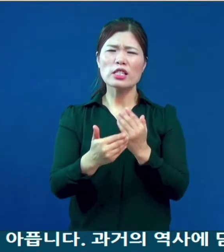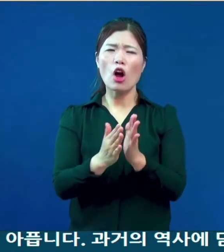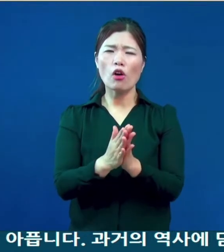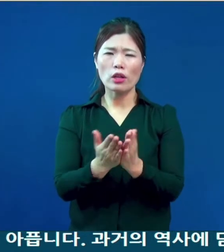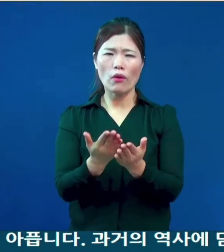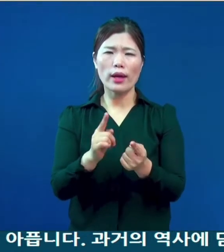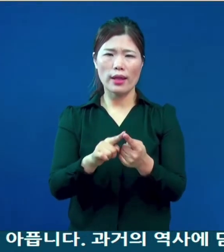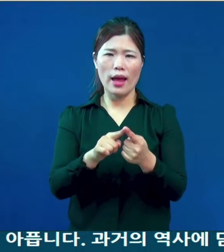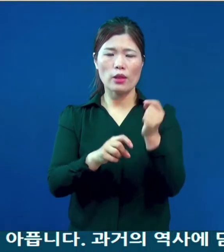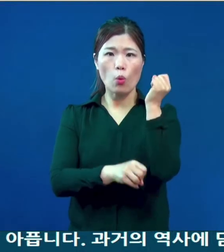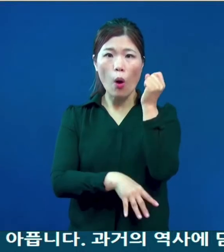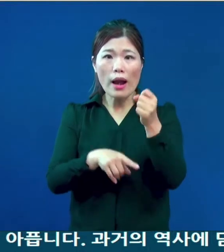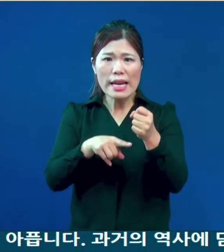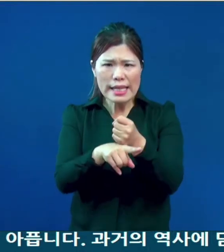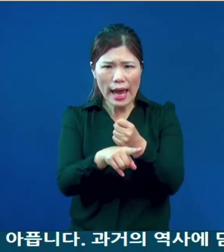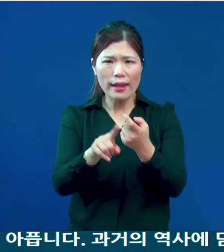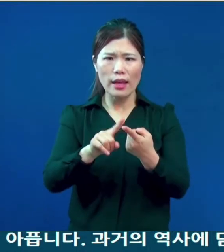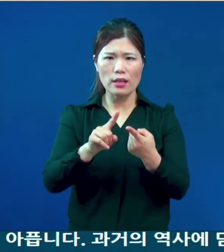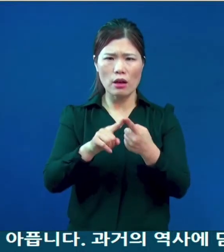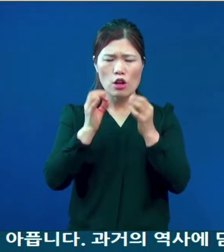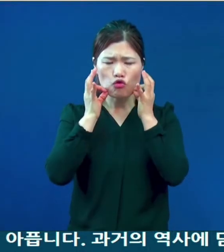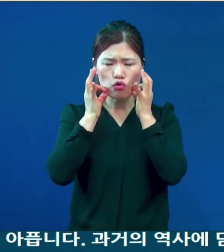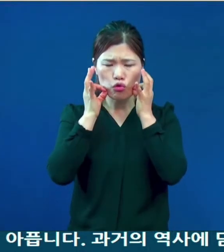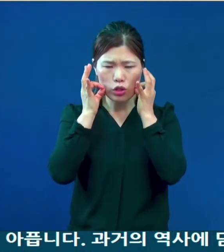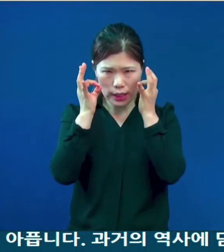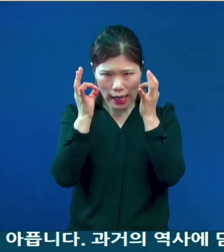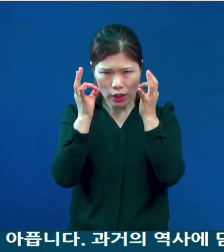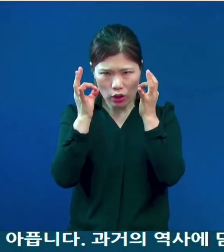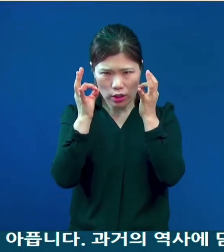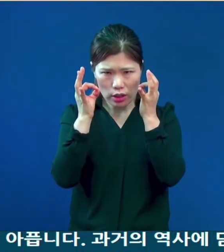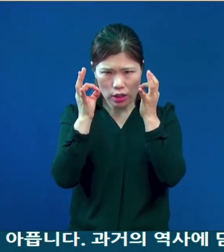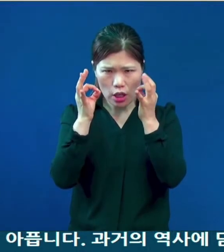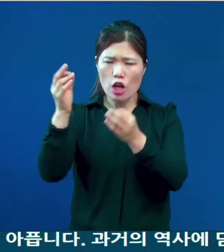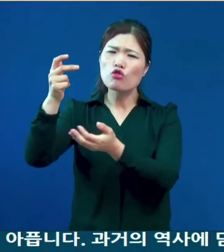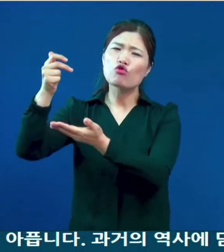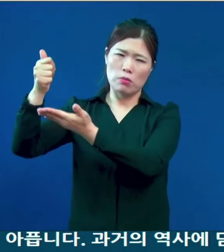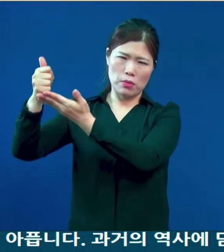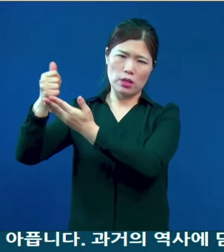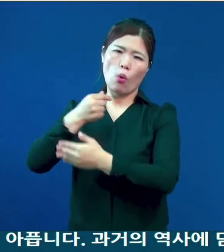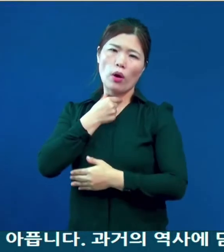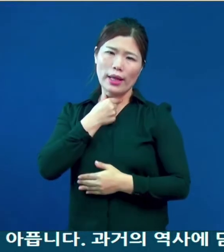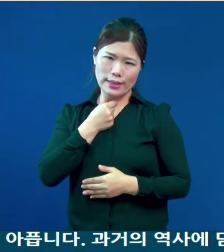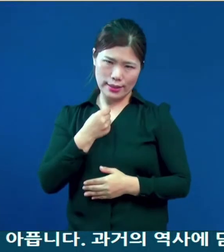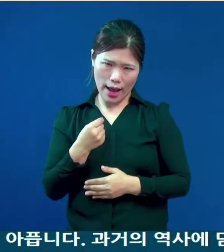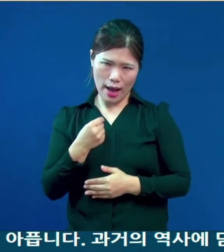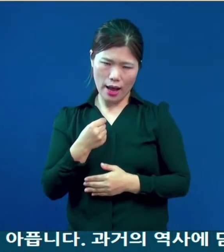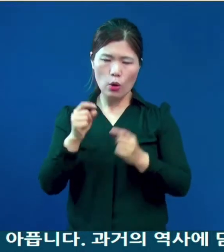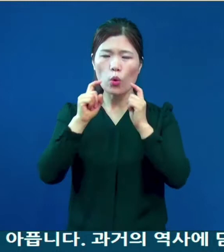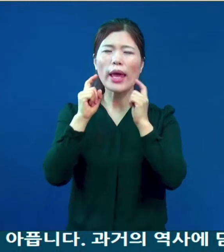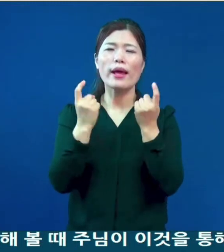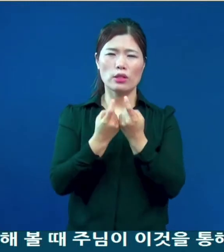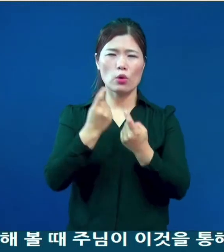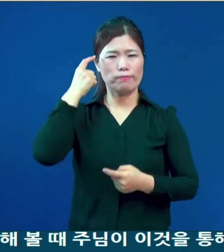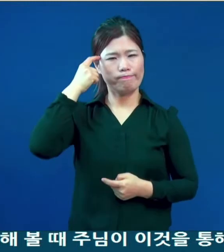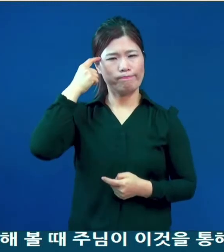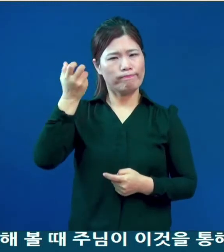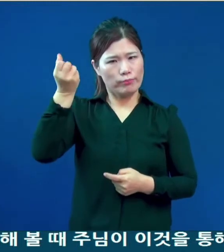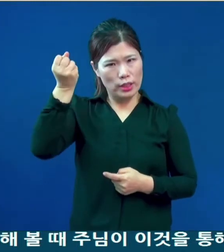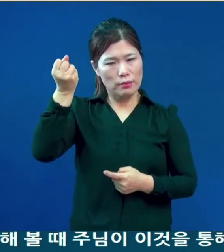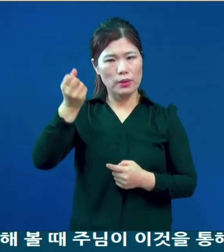원리에 충실하는 것이 이 시대 주님께서 원하시는 것이다 라고 개인적으로 생각을 합니다.